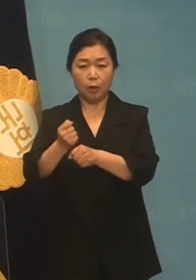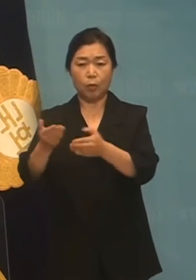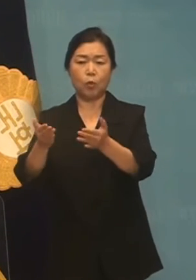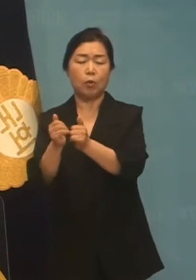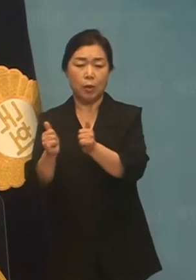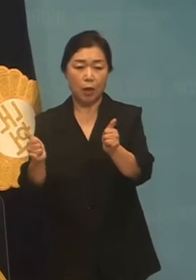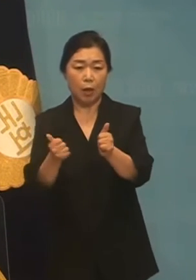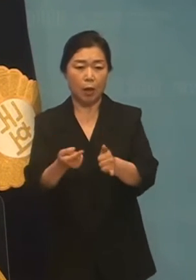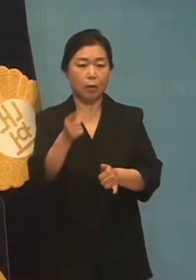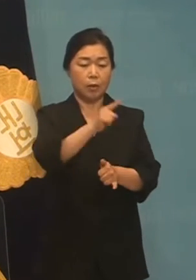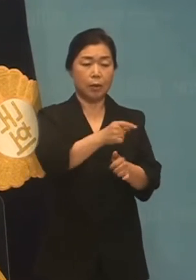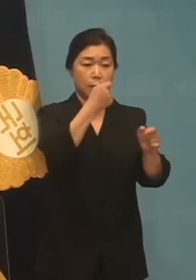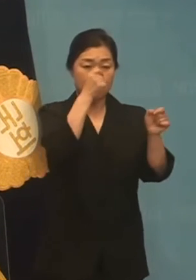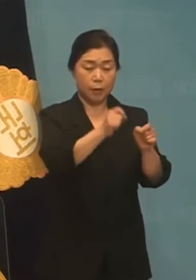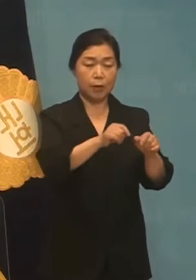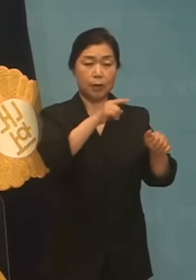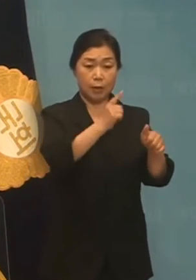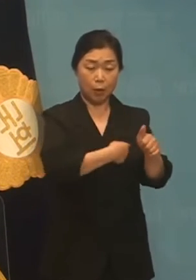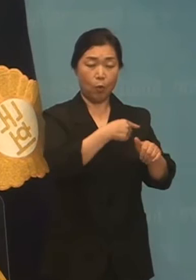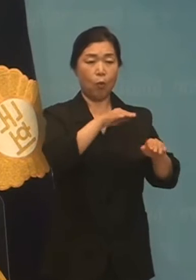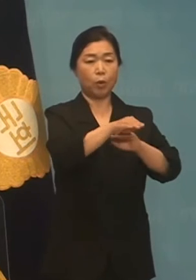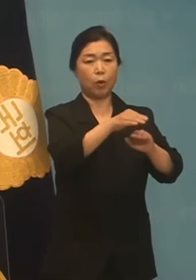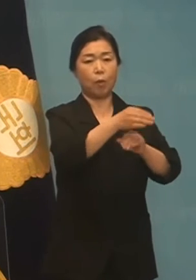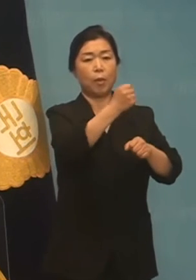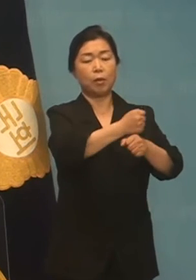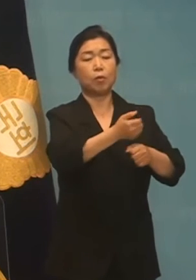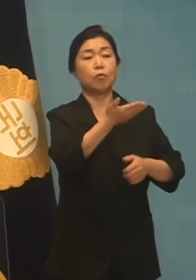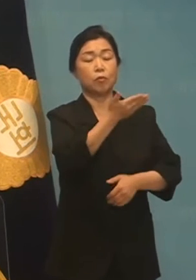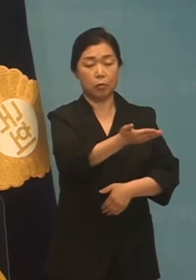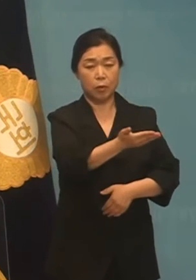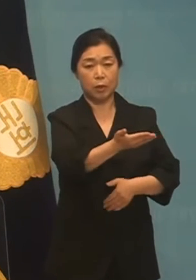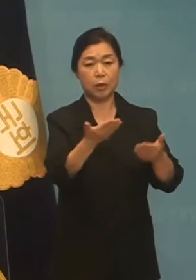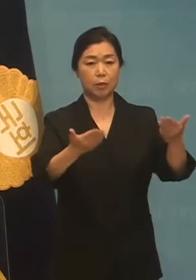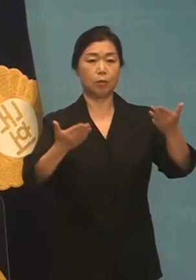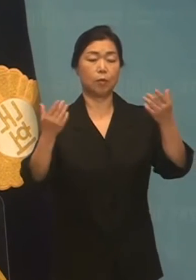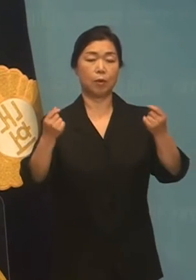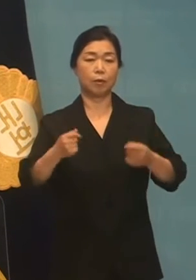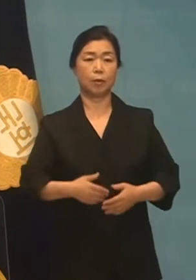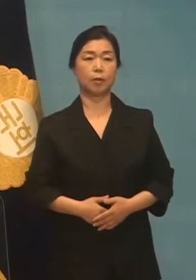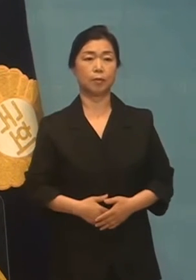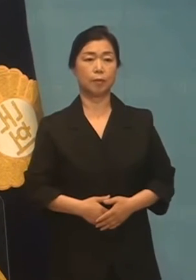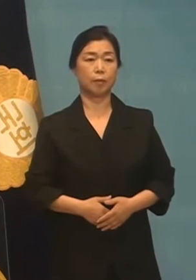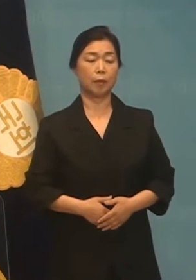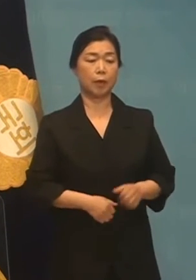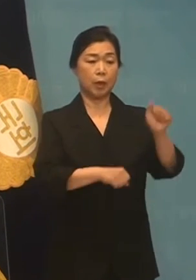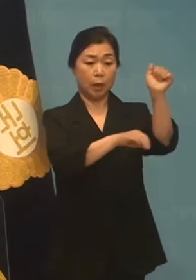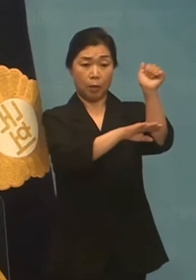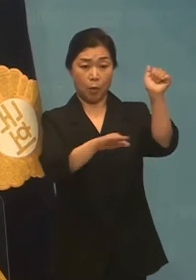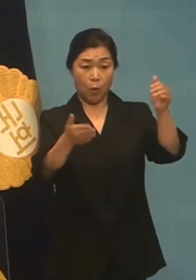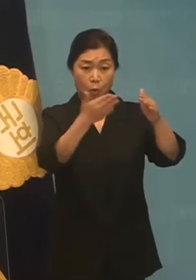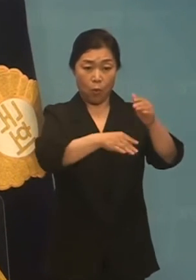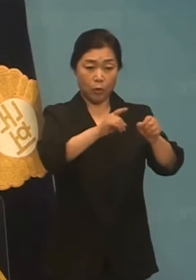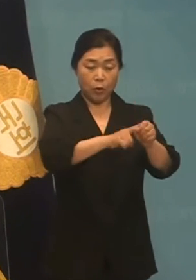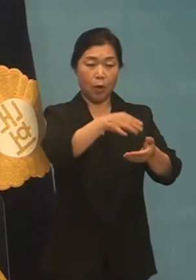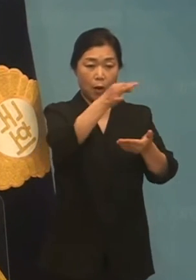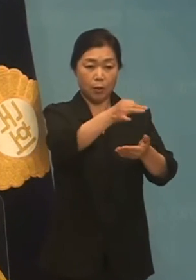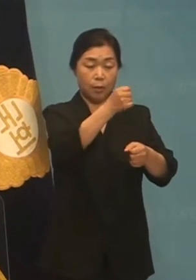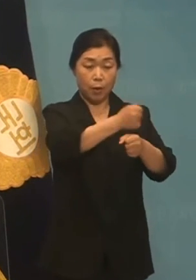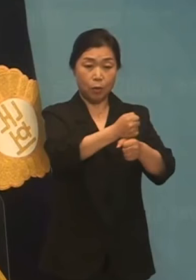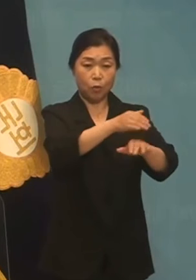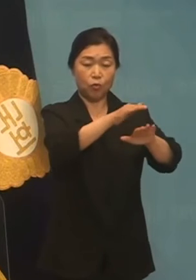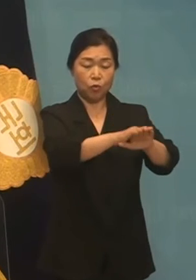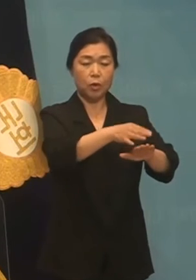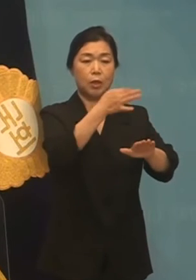산업 노동자가 될 수 있도록 하는 것이 정의입니다. 디지털 데이터라는 공적 가치로 창출되는